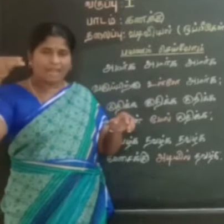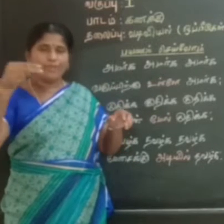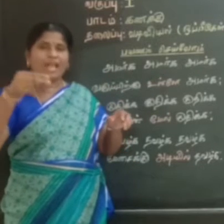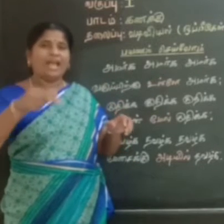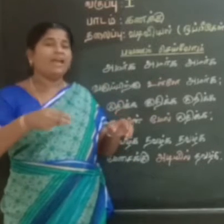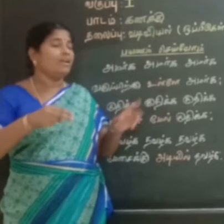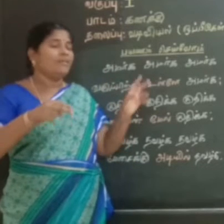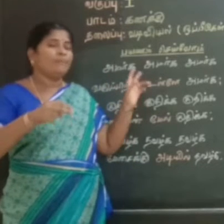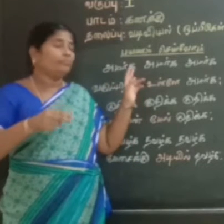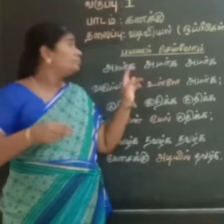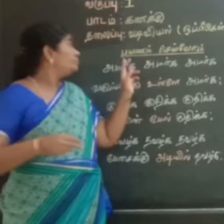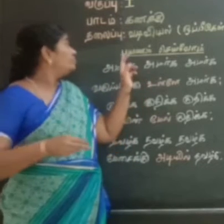தலைப்புல